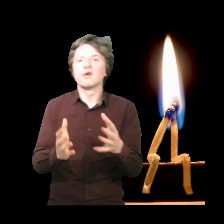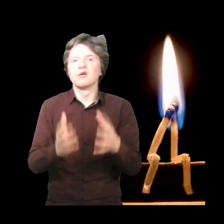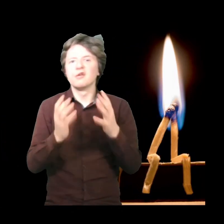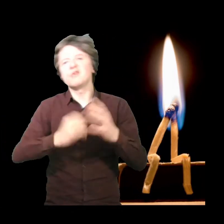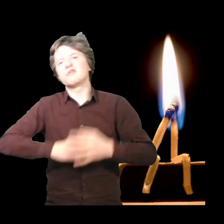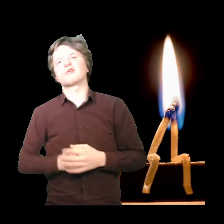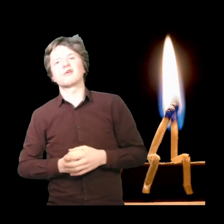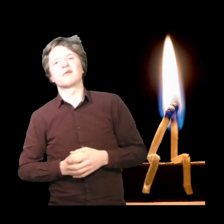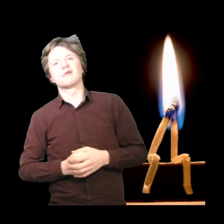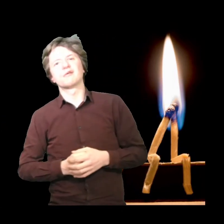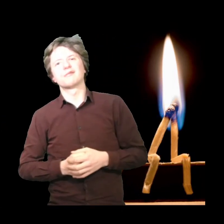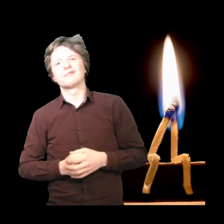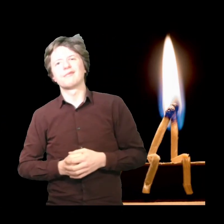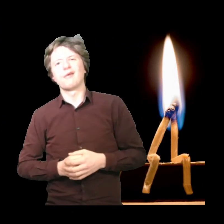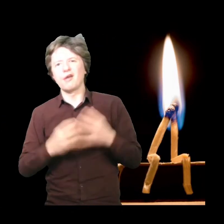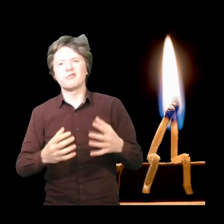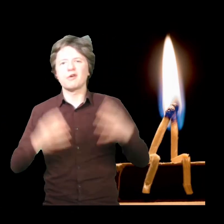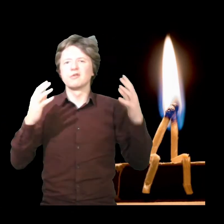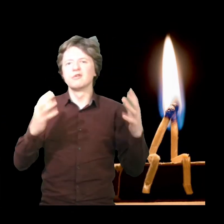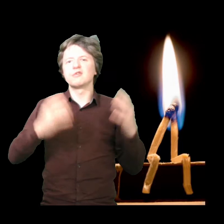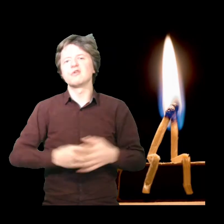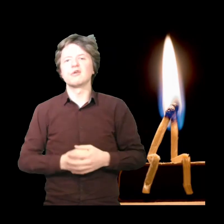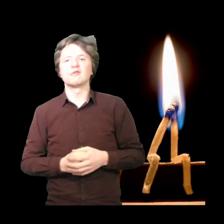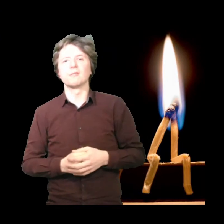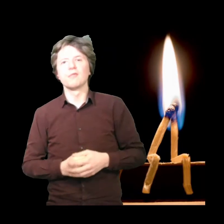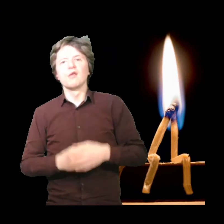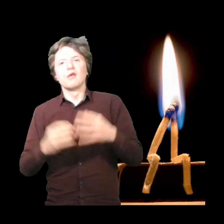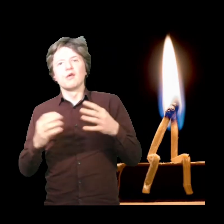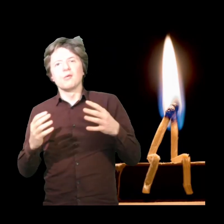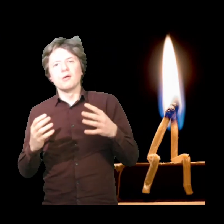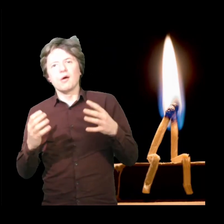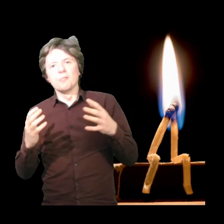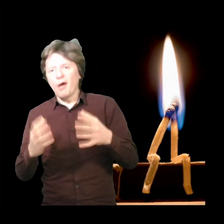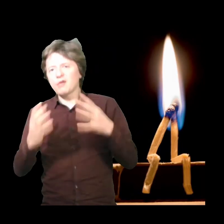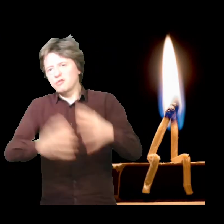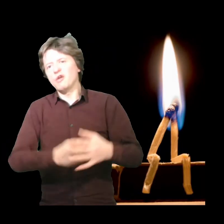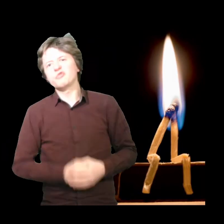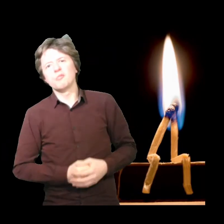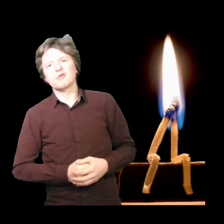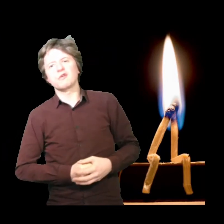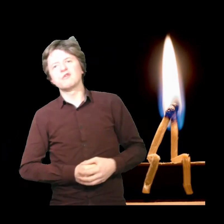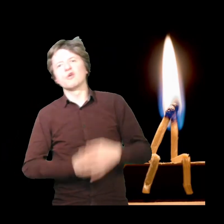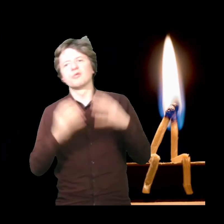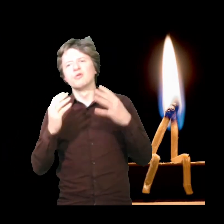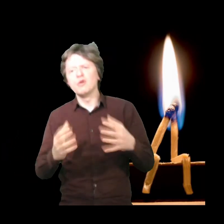een eentje gekregen. Hashtag niet in je eentje. Maak een selfie met het eentje op een leuke